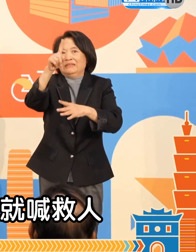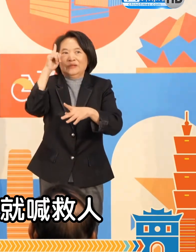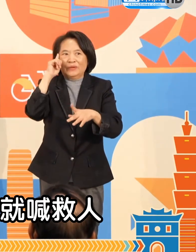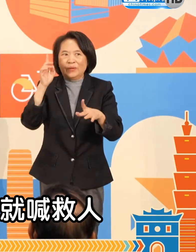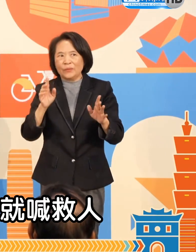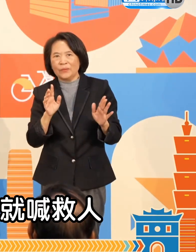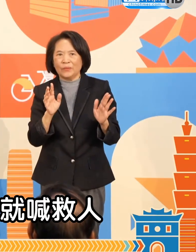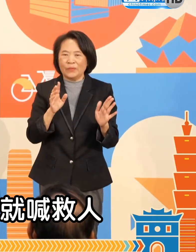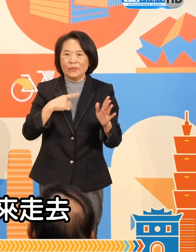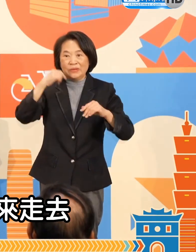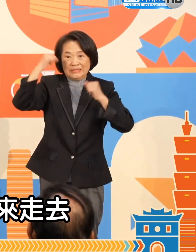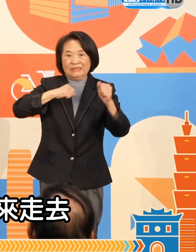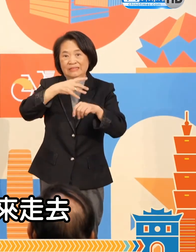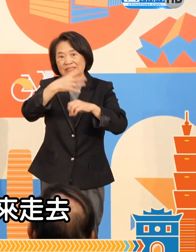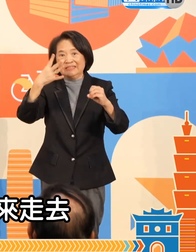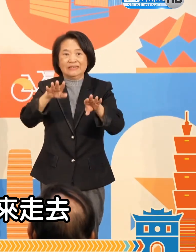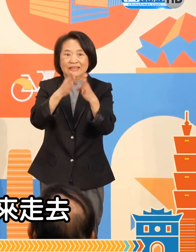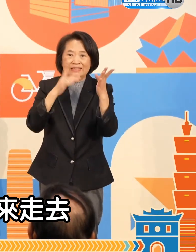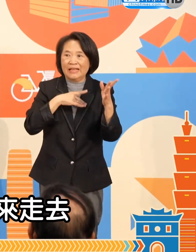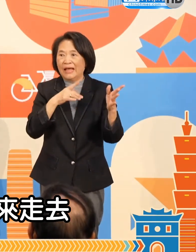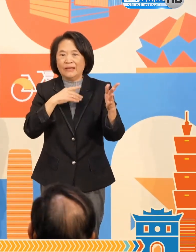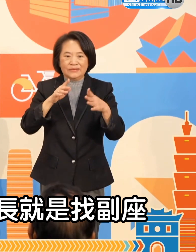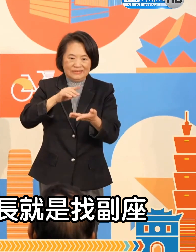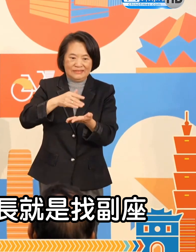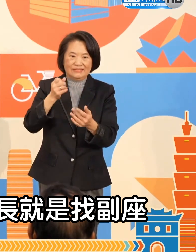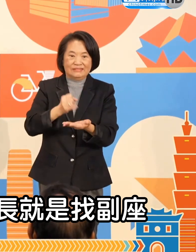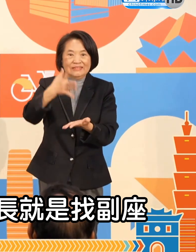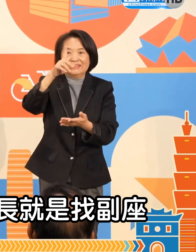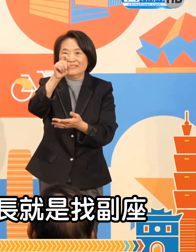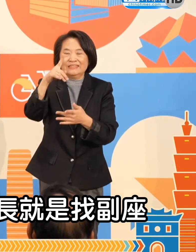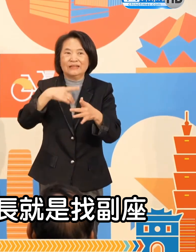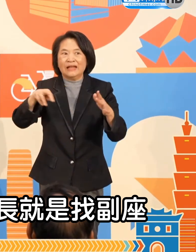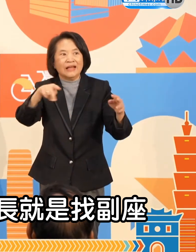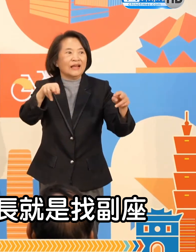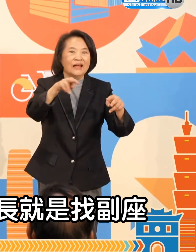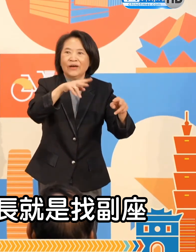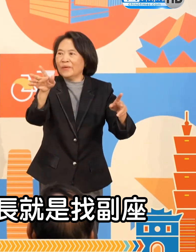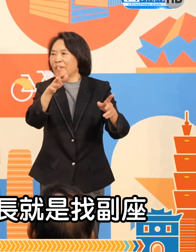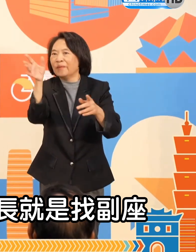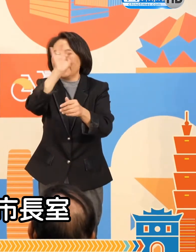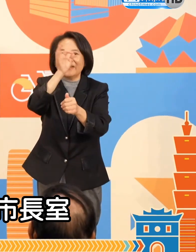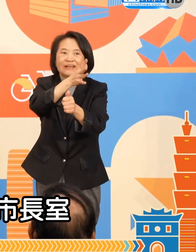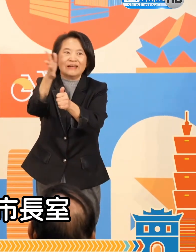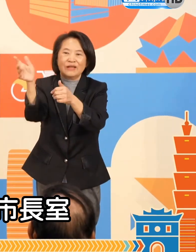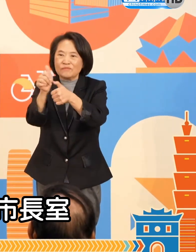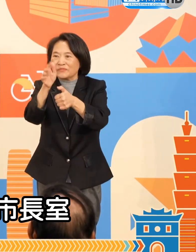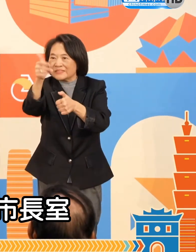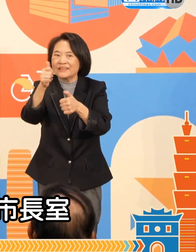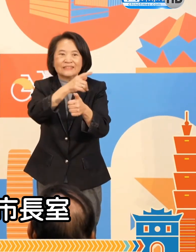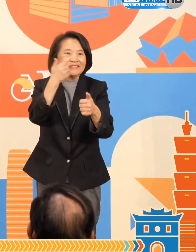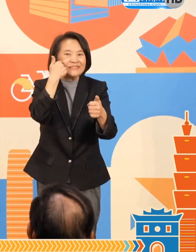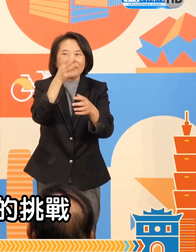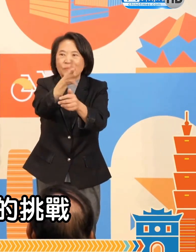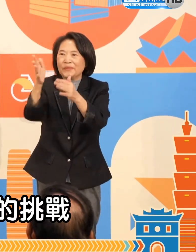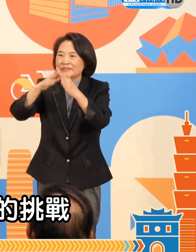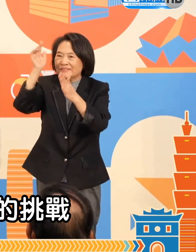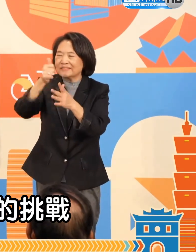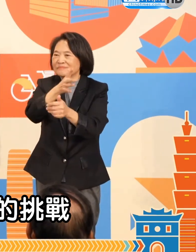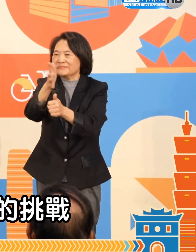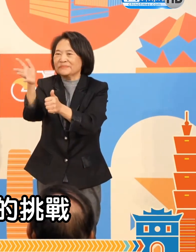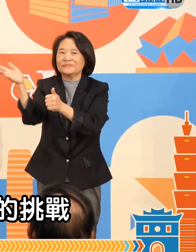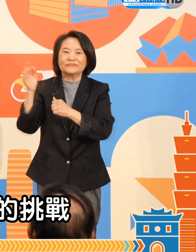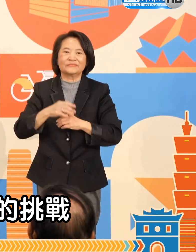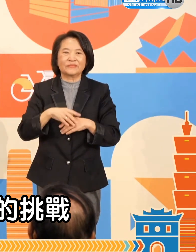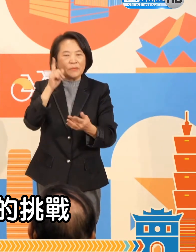晡头四点，我就喊救人，然后在11楼走来走去，不是去找陈志明秘书长，就是找副座，要不然就直奔市长室。我每天都